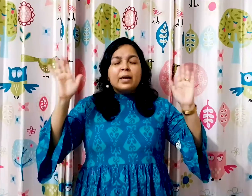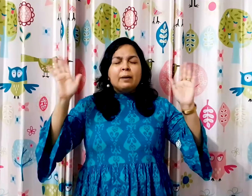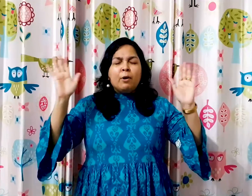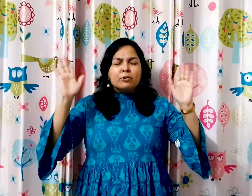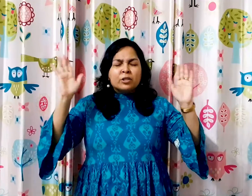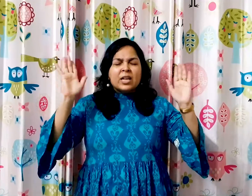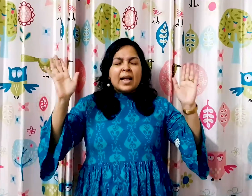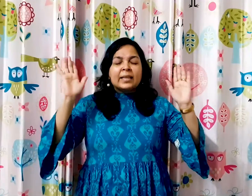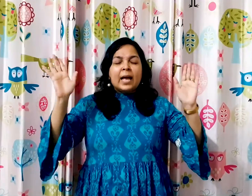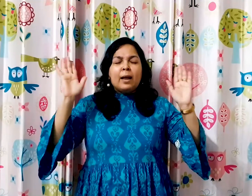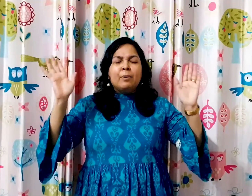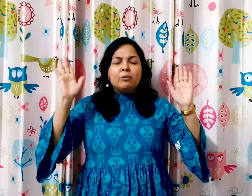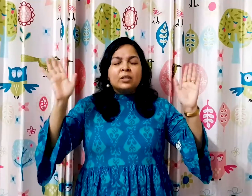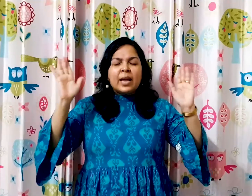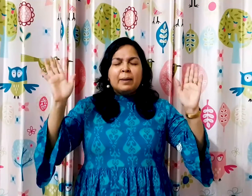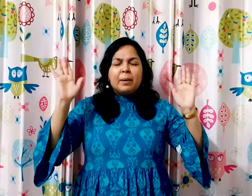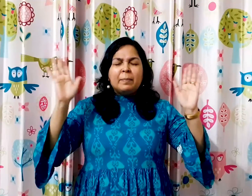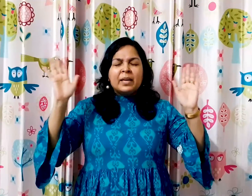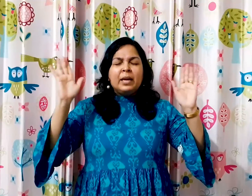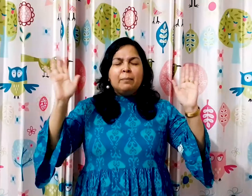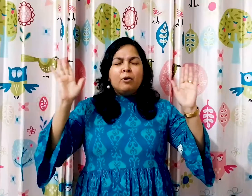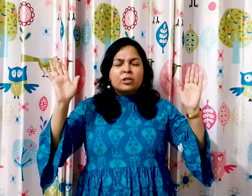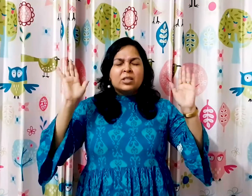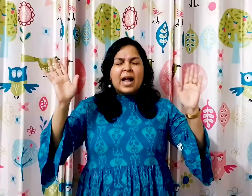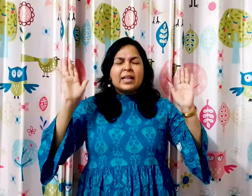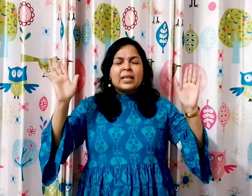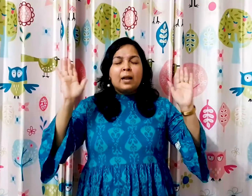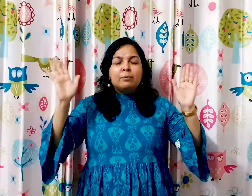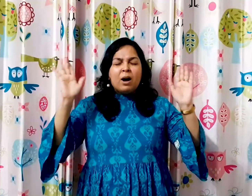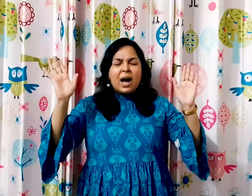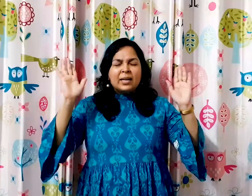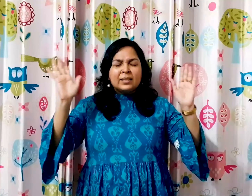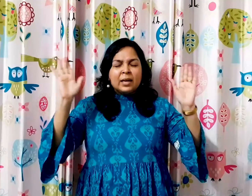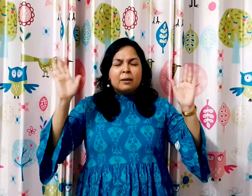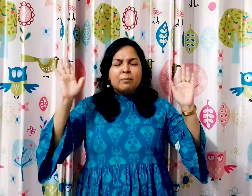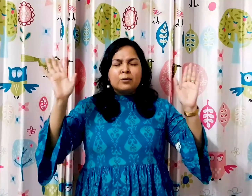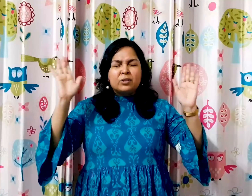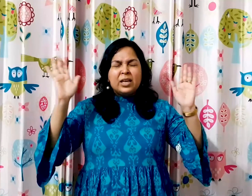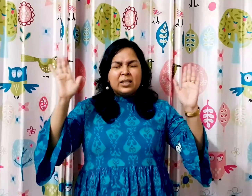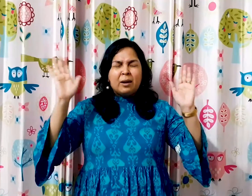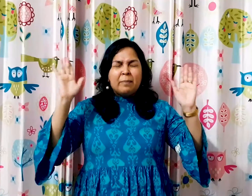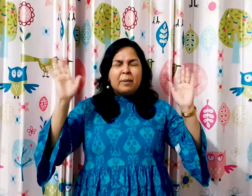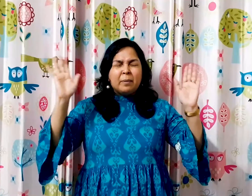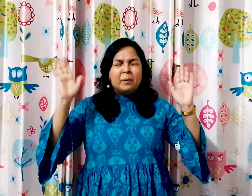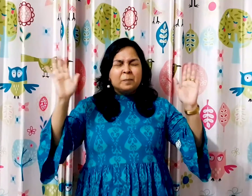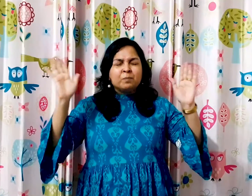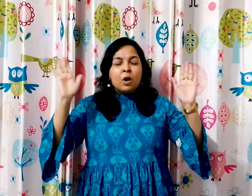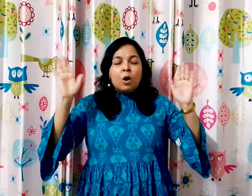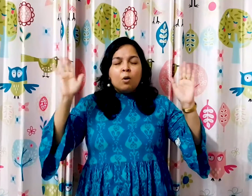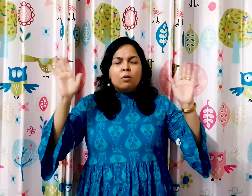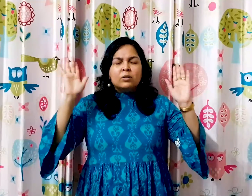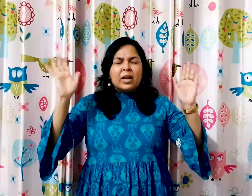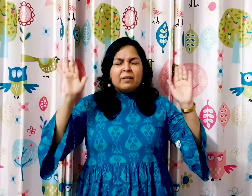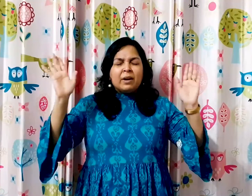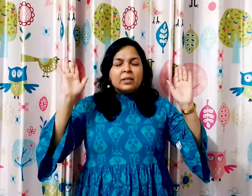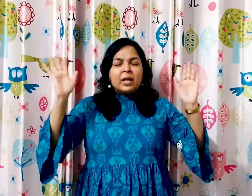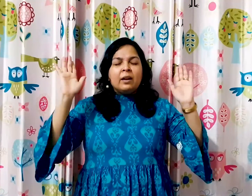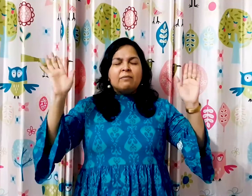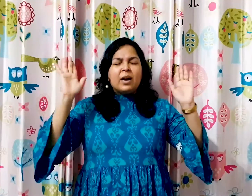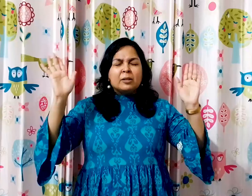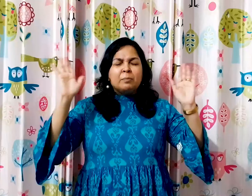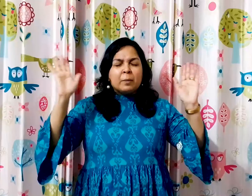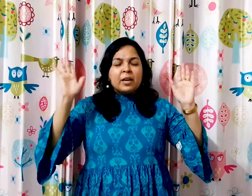ga ba ki bo ska ta la bo ta ya ba ba ba ki bo sata la bo anta e bo sita ba ba ba ba o